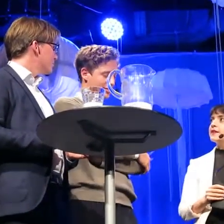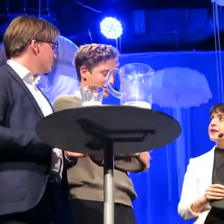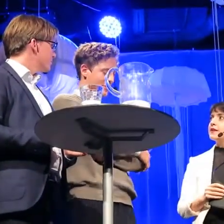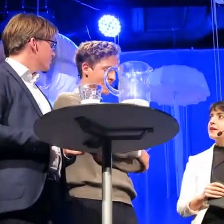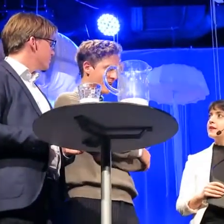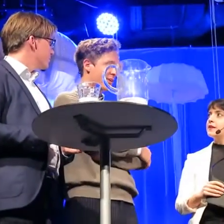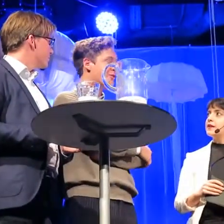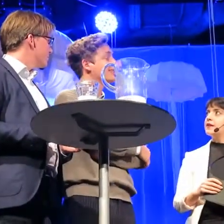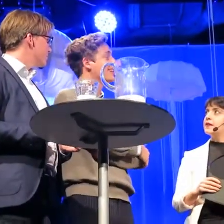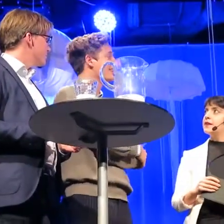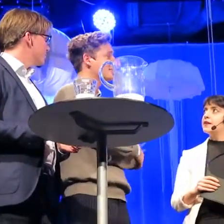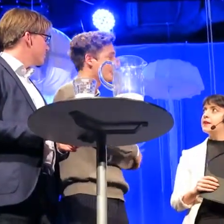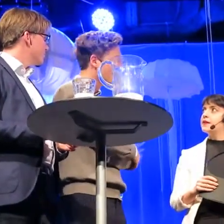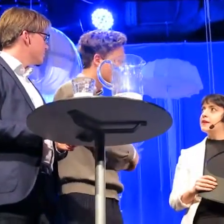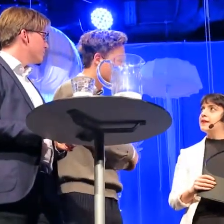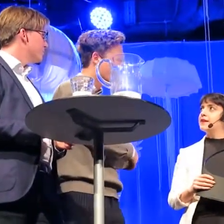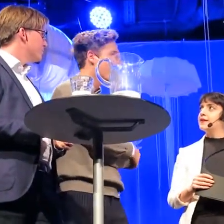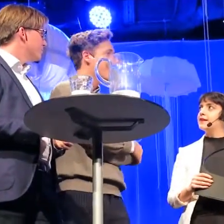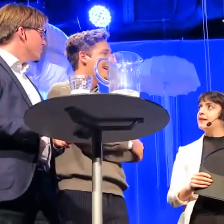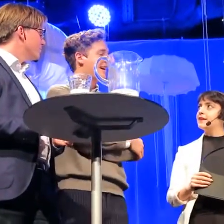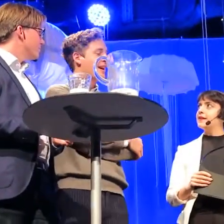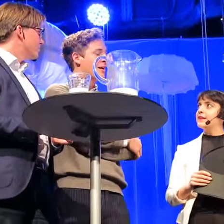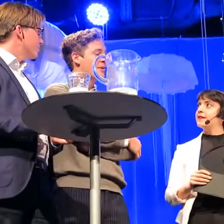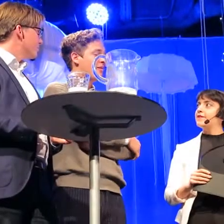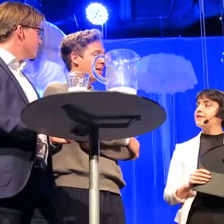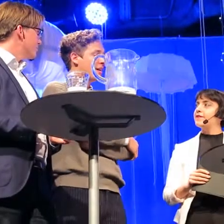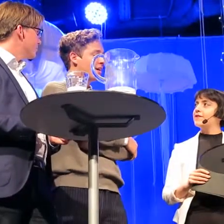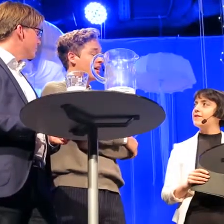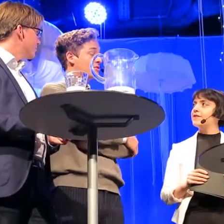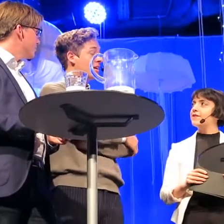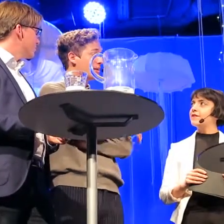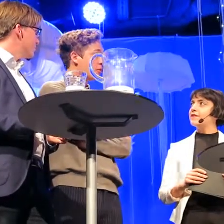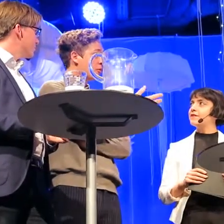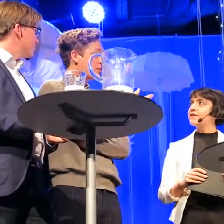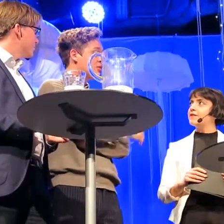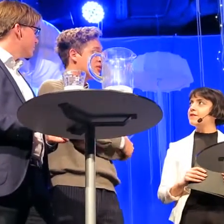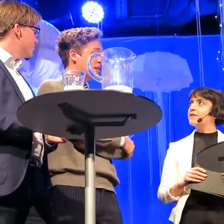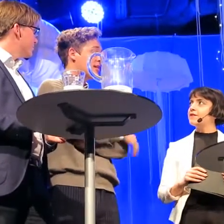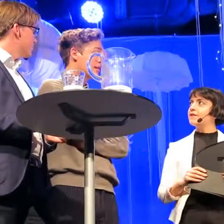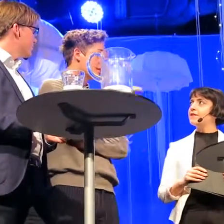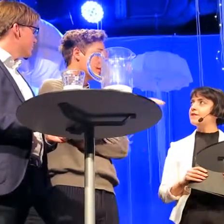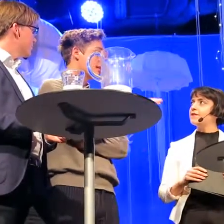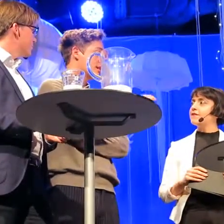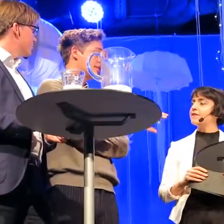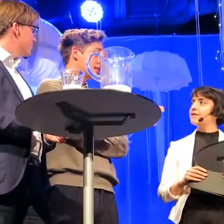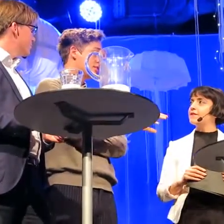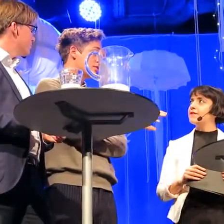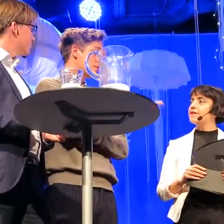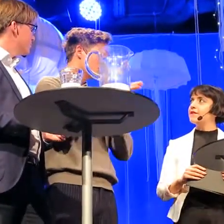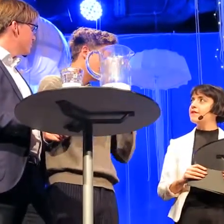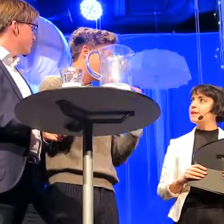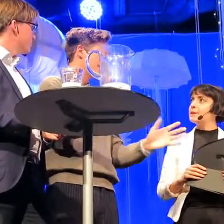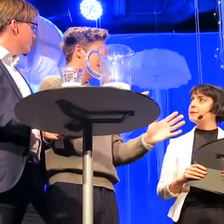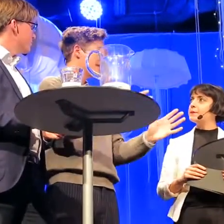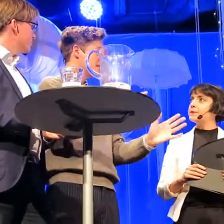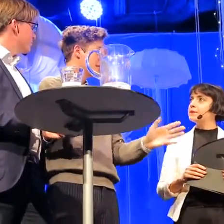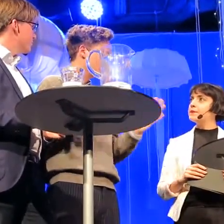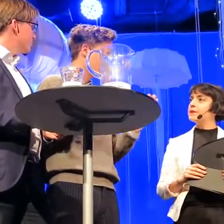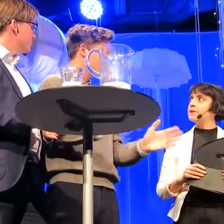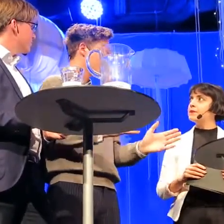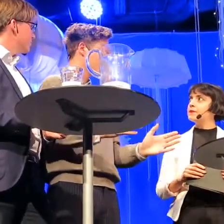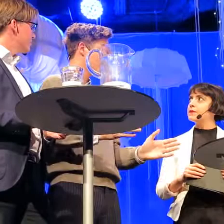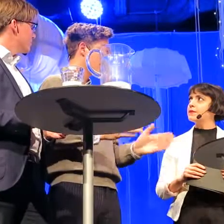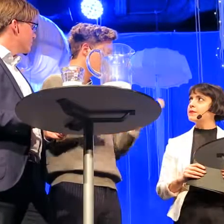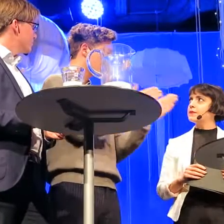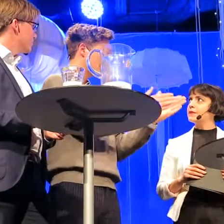Våra standardsvar numera är ju senast 2018. Men hade det varit upp till oss, då hade den energikommission där alla partier sitter